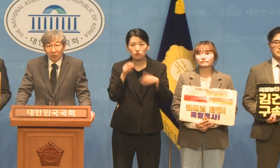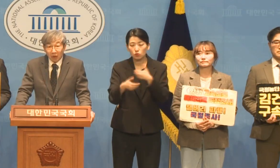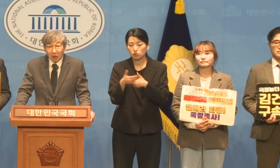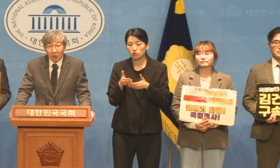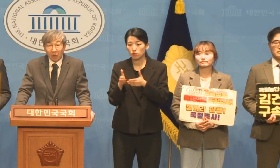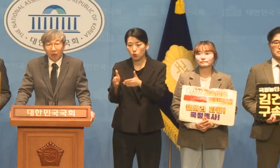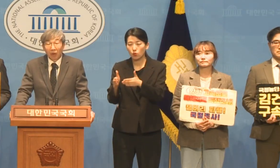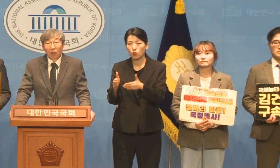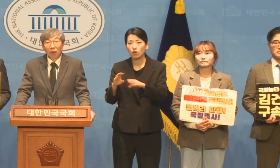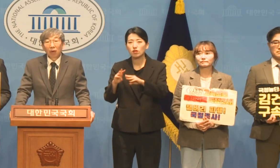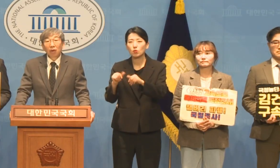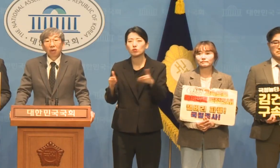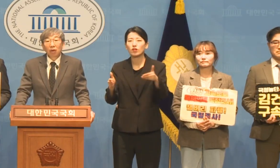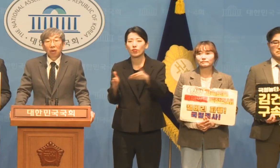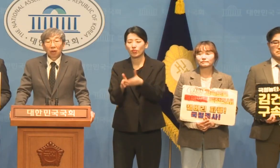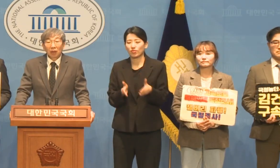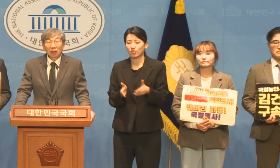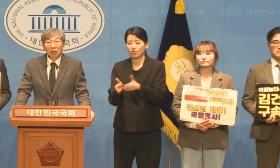없음에도 불구하고